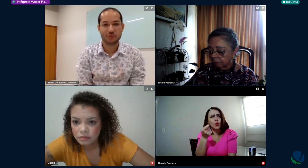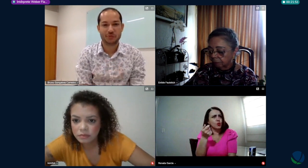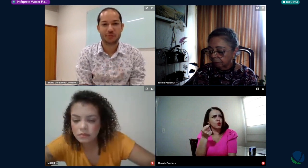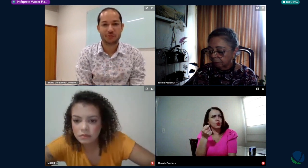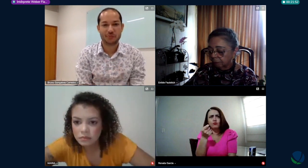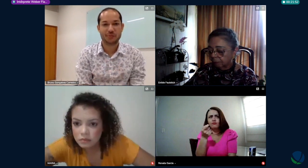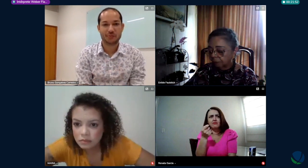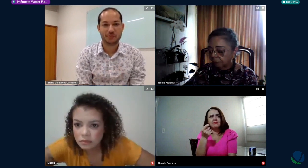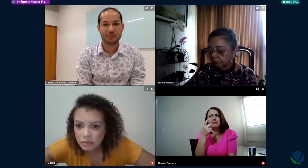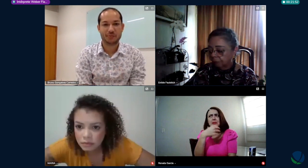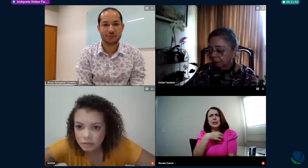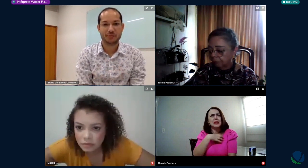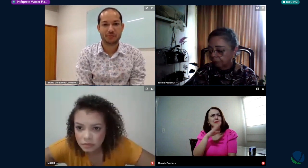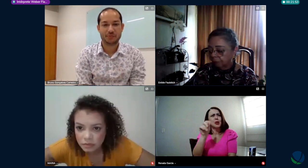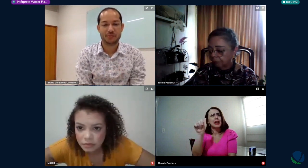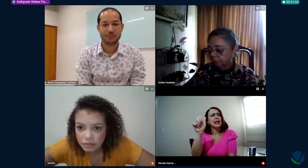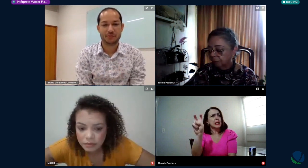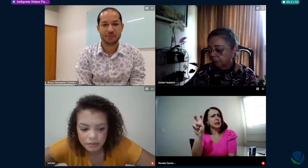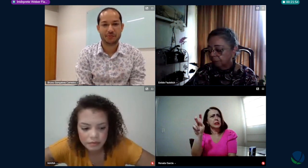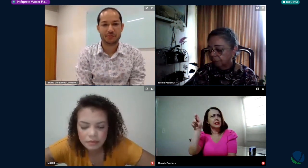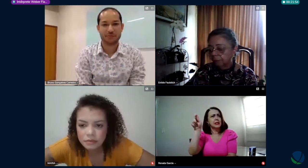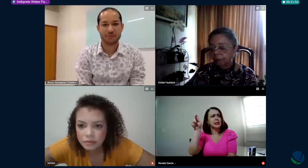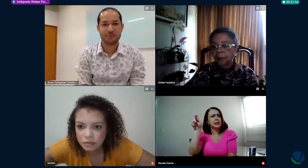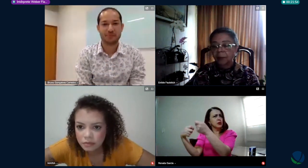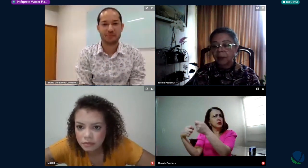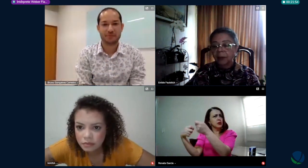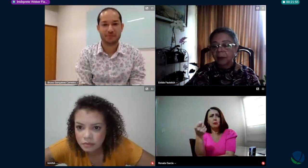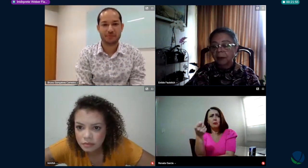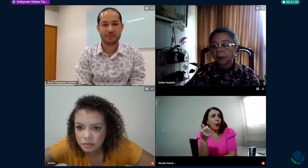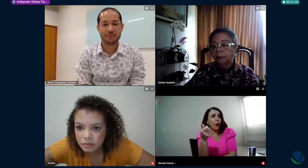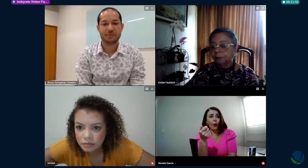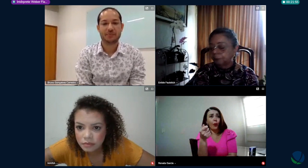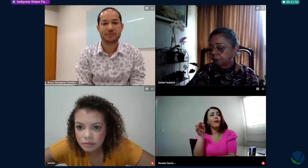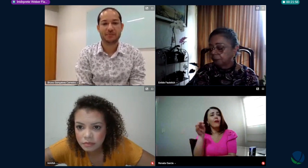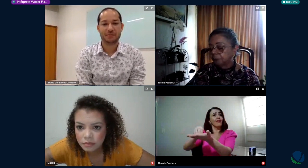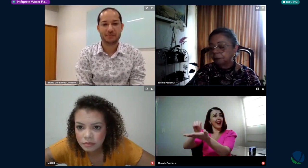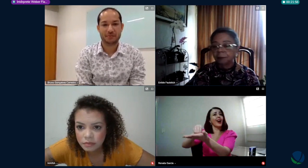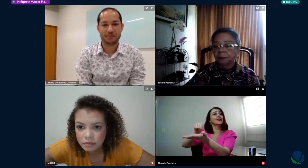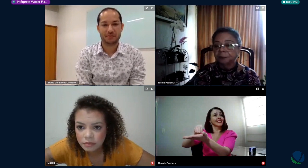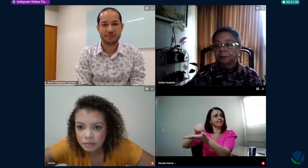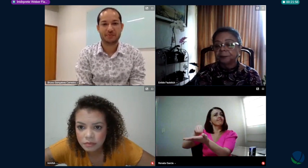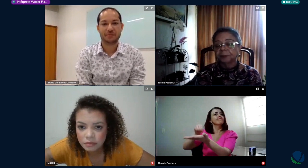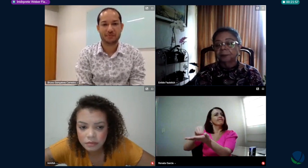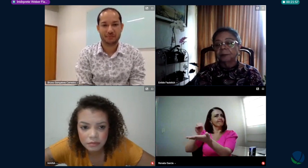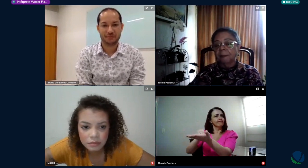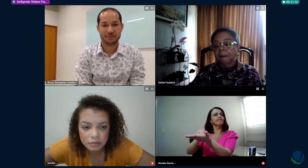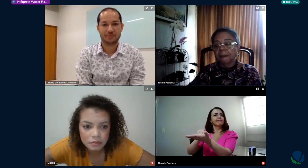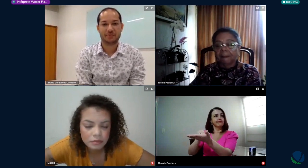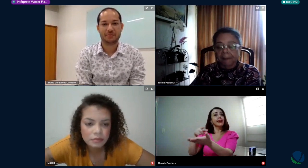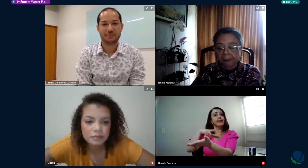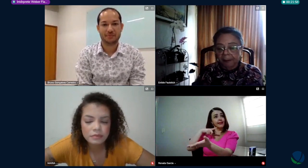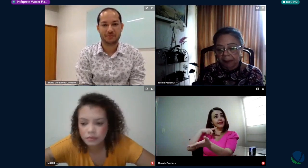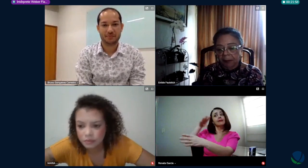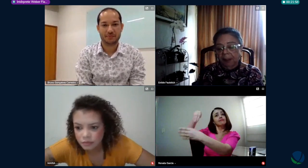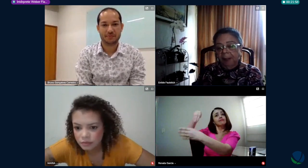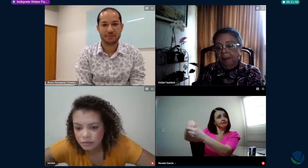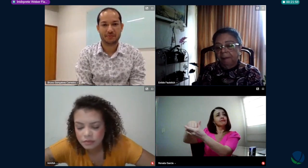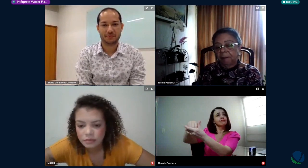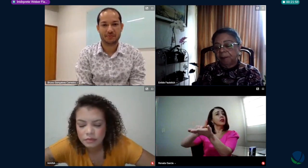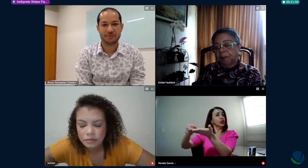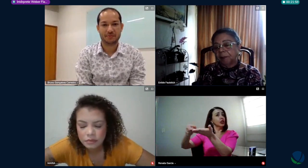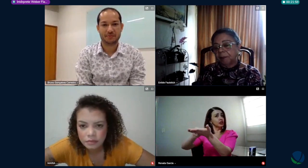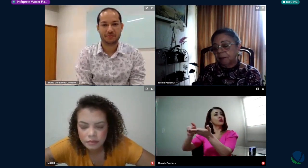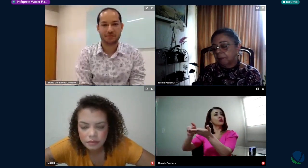área, e ainda assim são poucos. Se não me engano, uns 15 sinais. Pouquíssimos, né? E eu